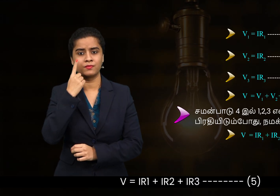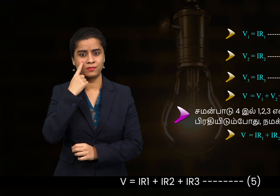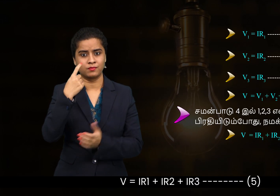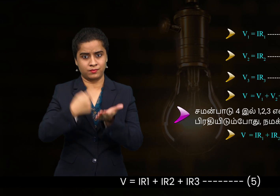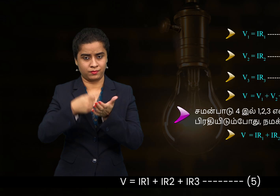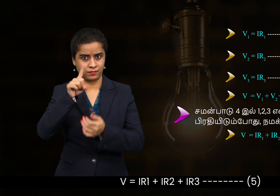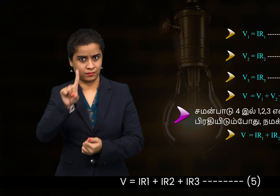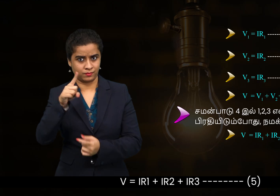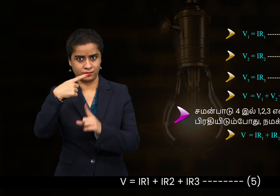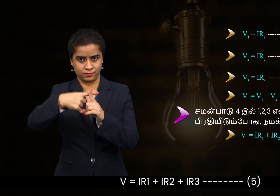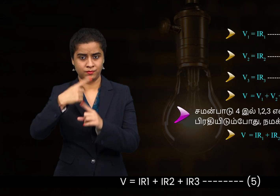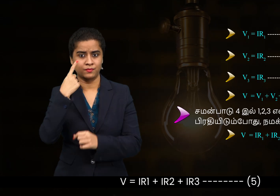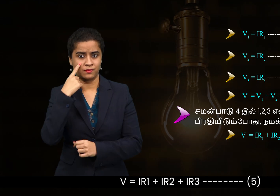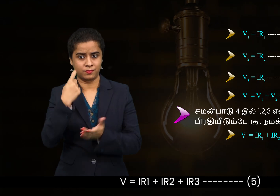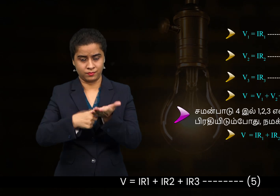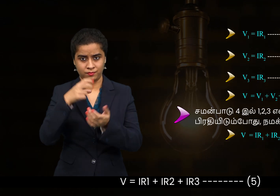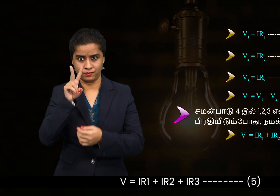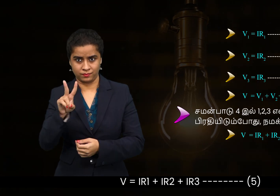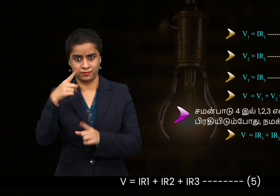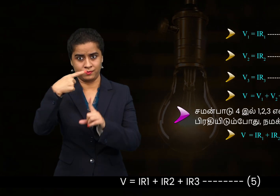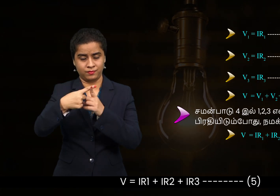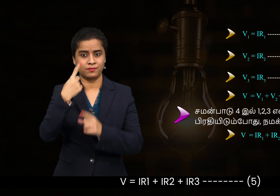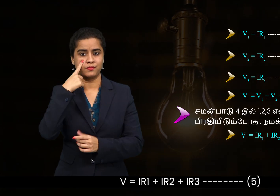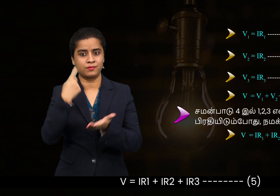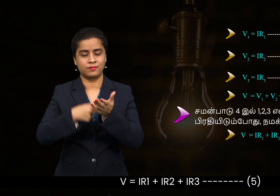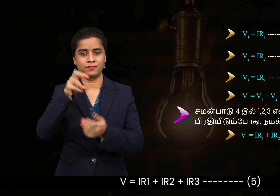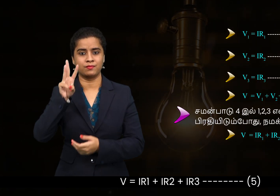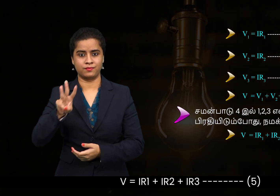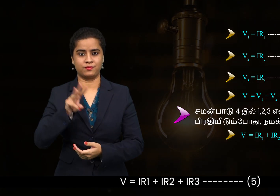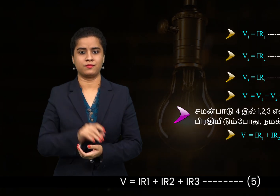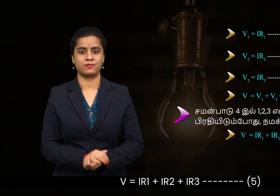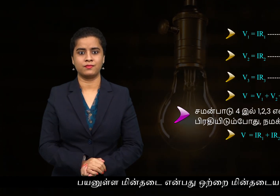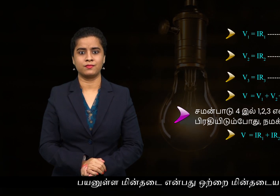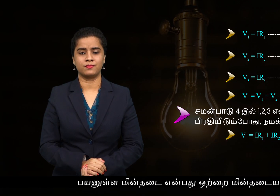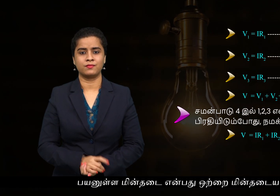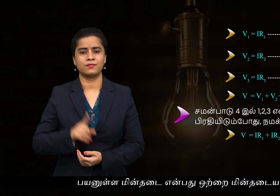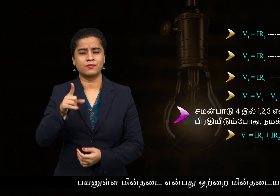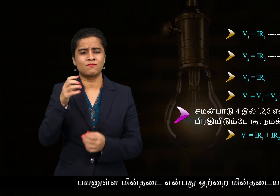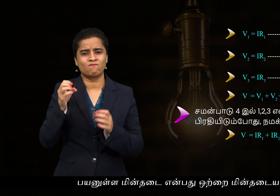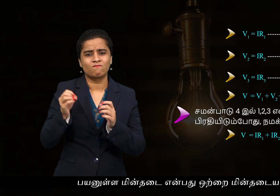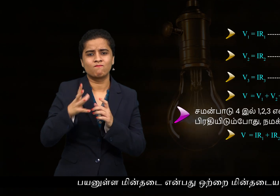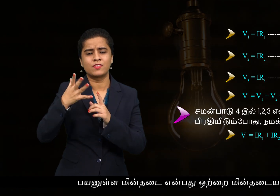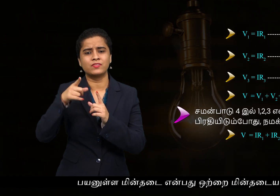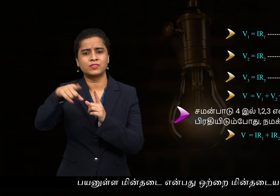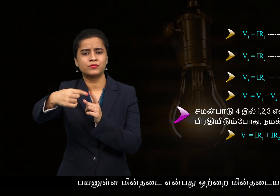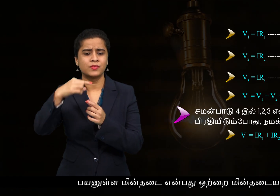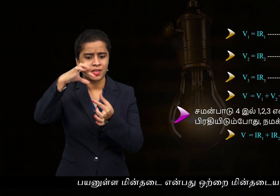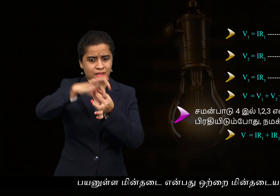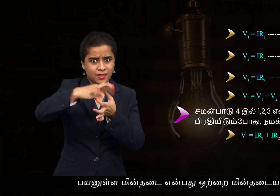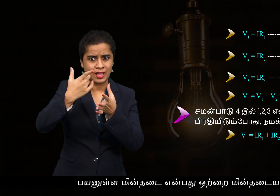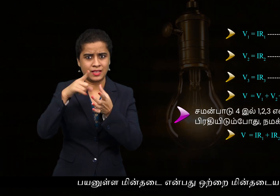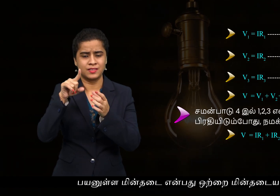கூட்டல் IR2 கூட்டல் IR3 சமன்பாடு 5. பயனுள்ள மின்தடை என்பது